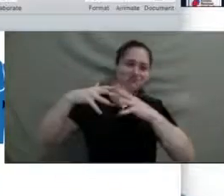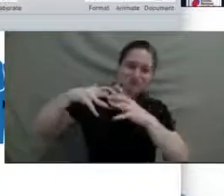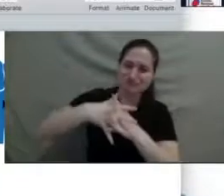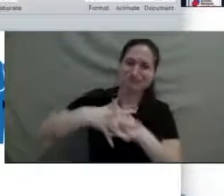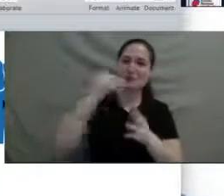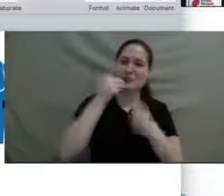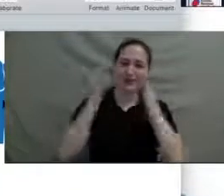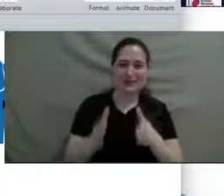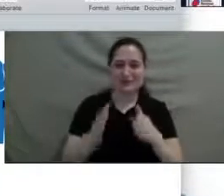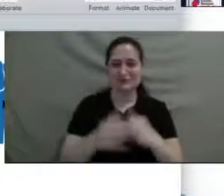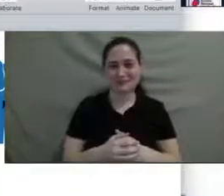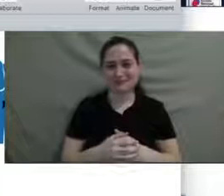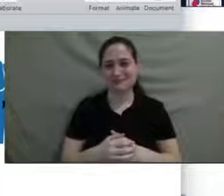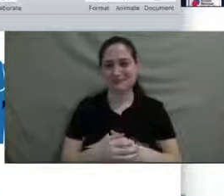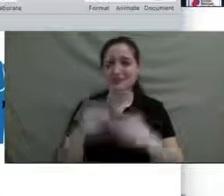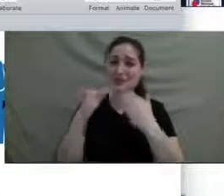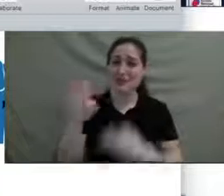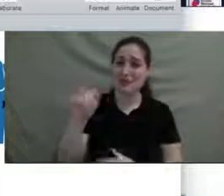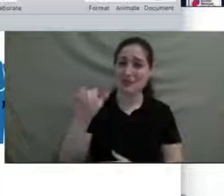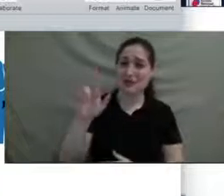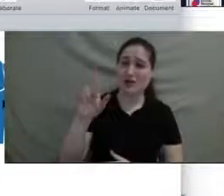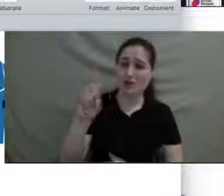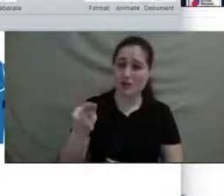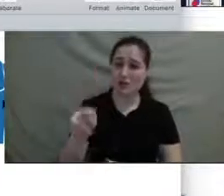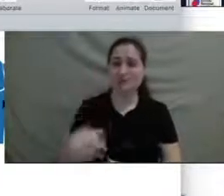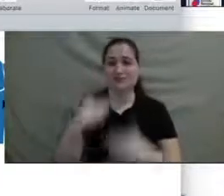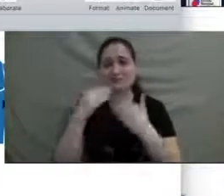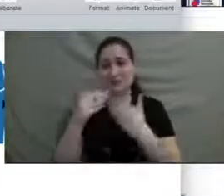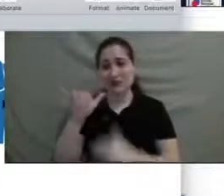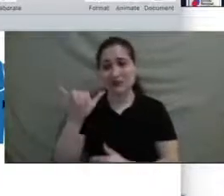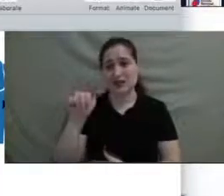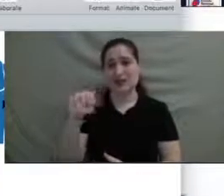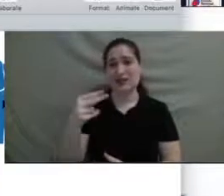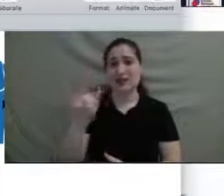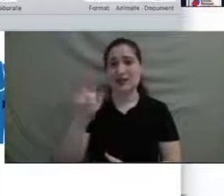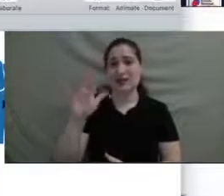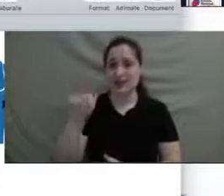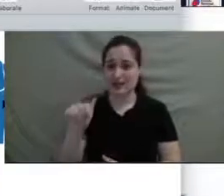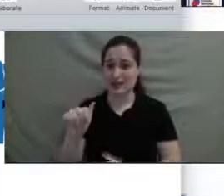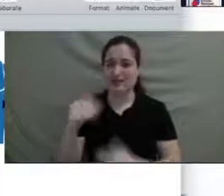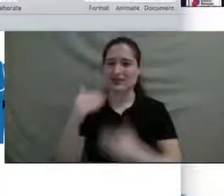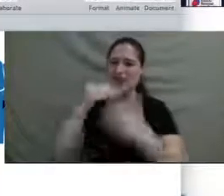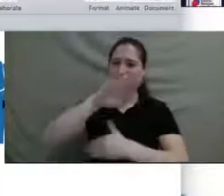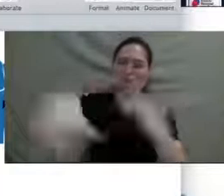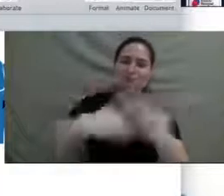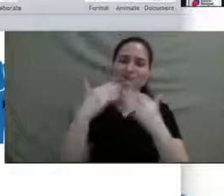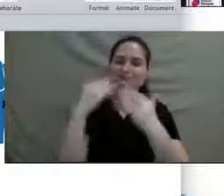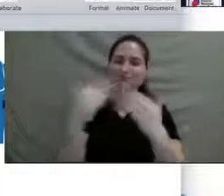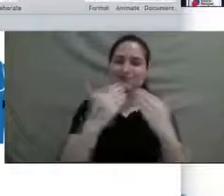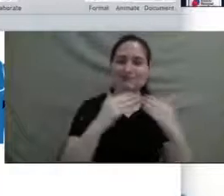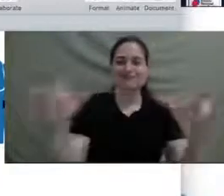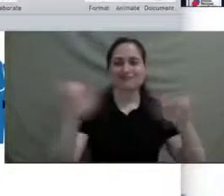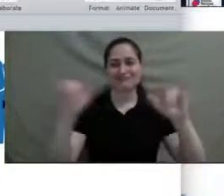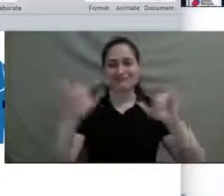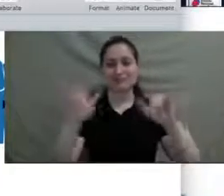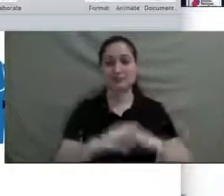muchas gracias. Y gracias a Byron, gracias a Yajaira y gracias a todos. Muchas gracias. Gracias. Y